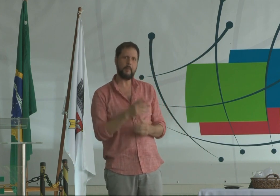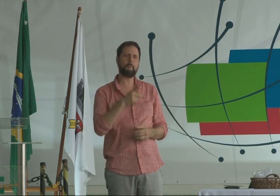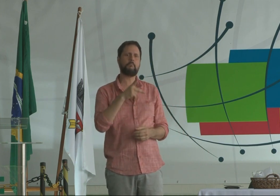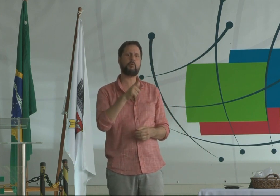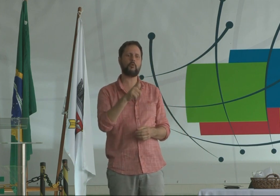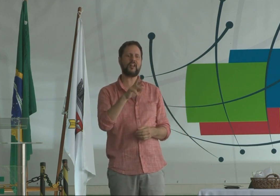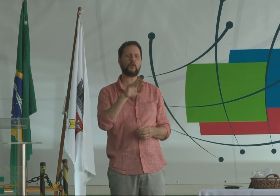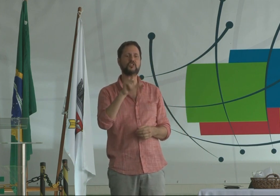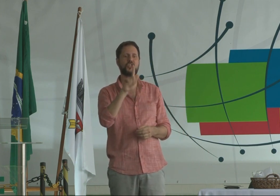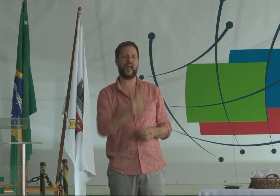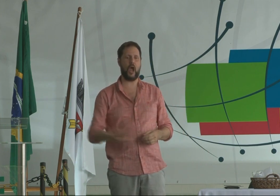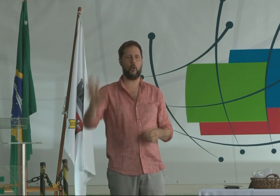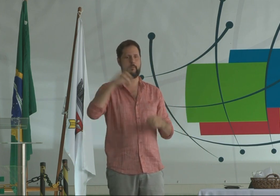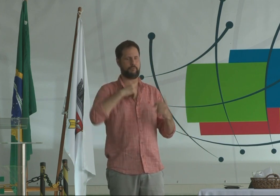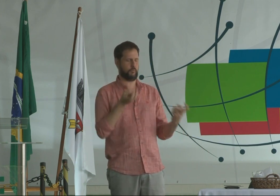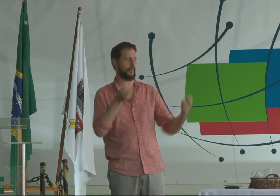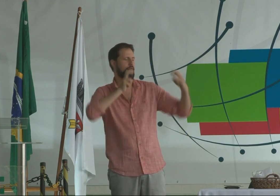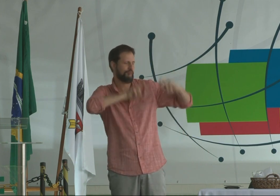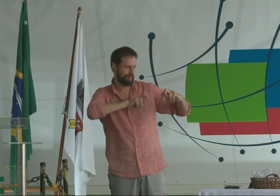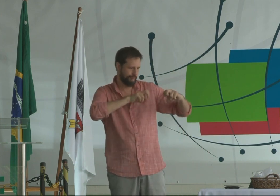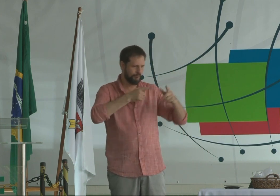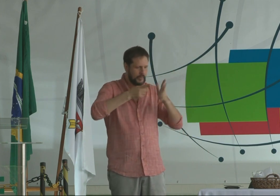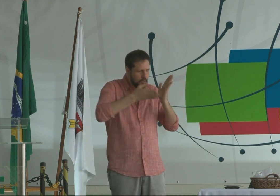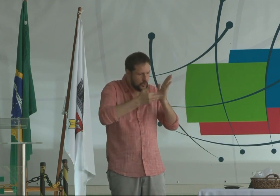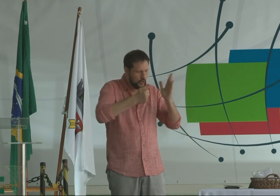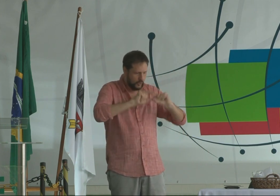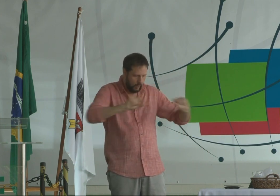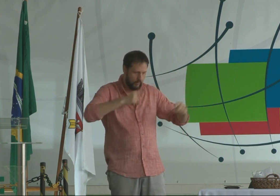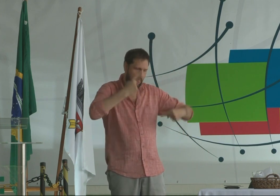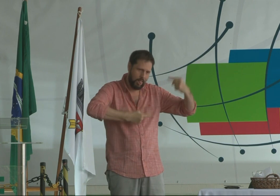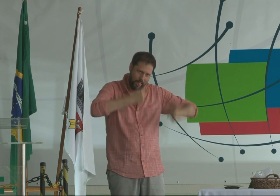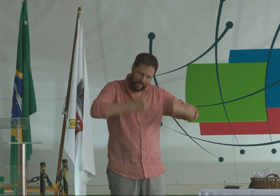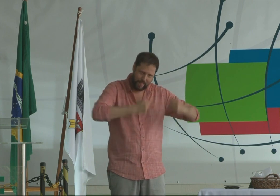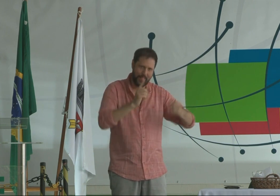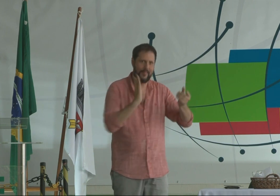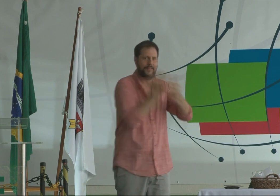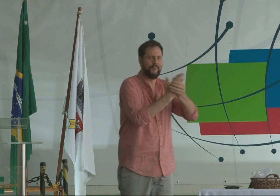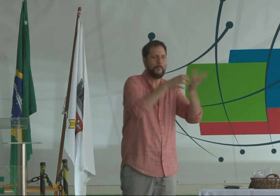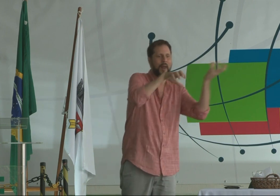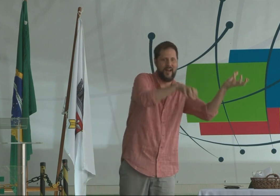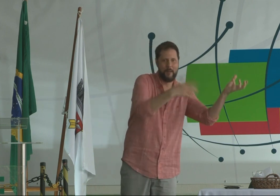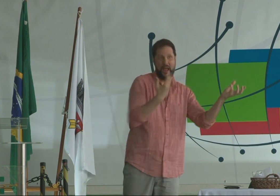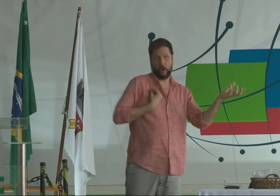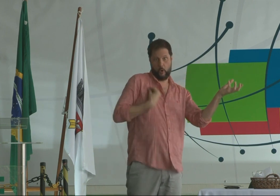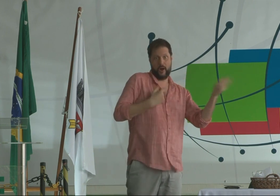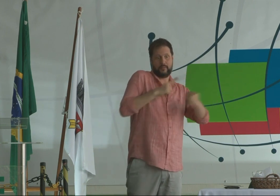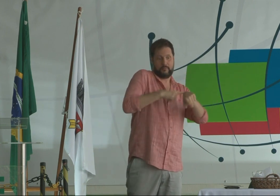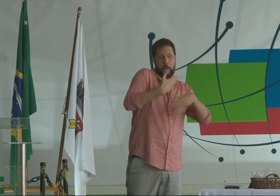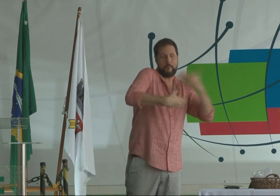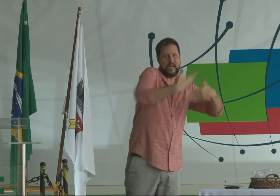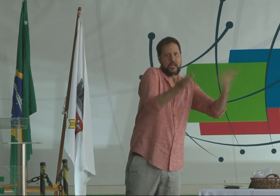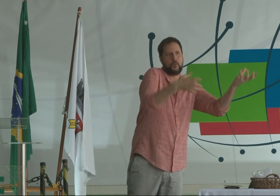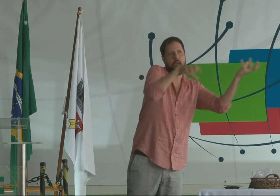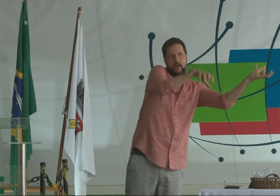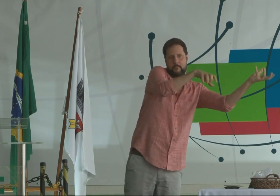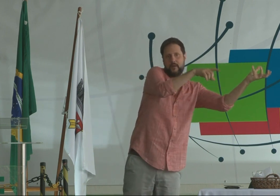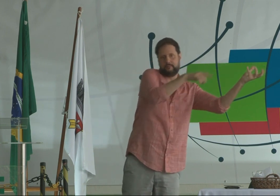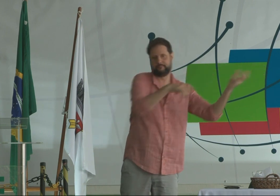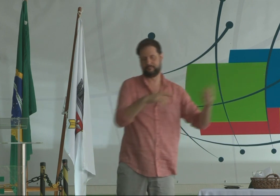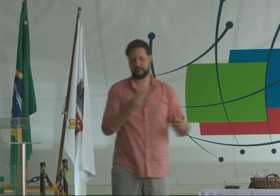complicado, isso é uma reminência para ele. Então, ele acaba tendo prejuízo, as discussões sem acontecer nesse sentido. A gente vai também para